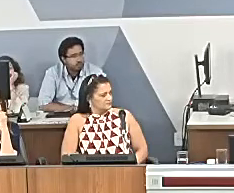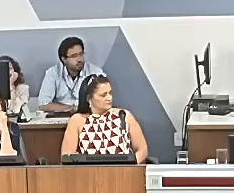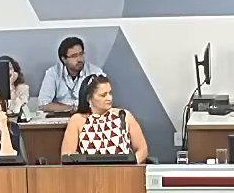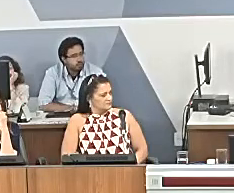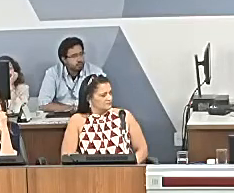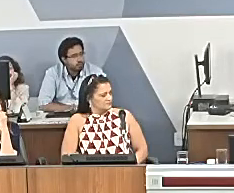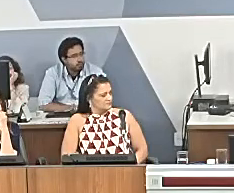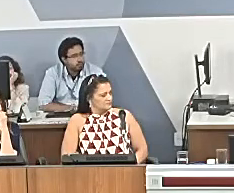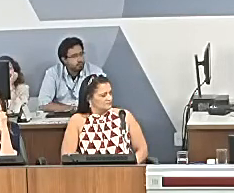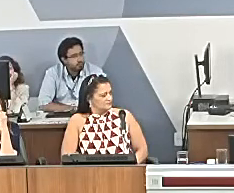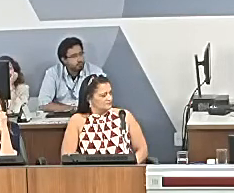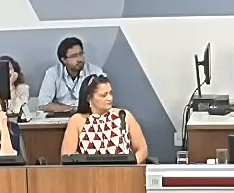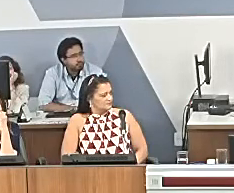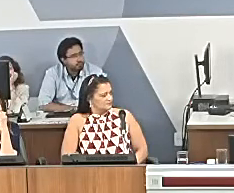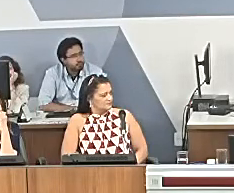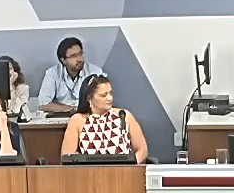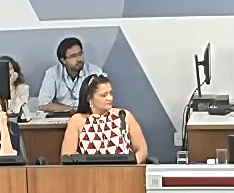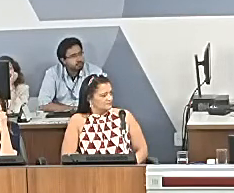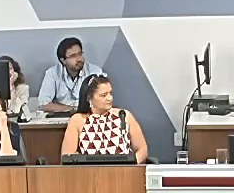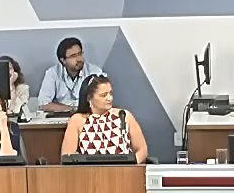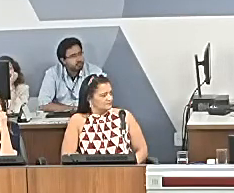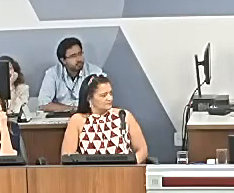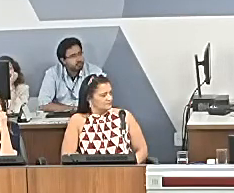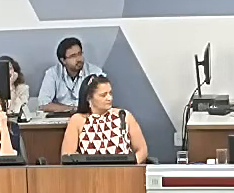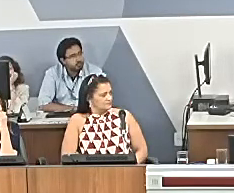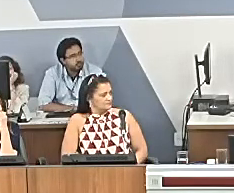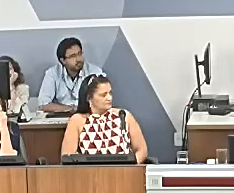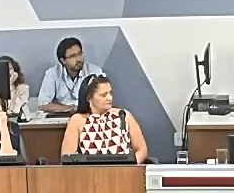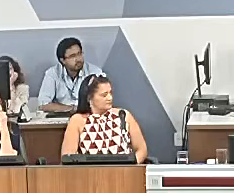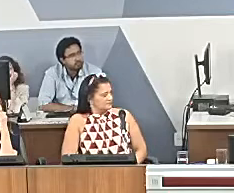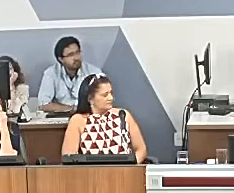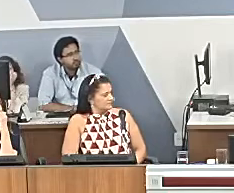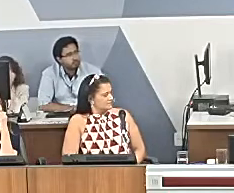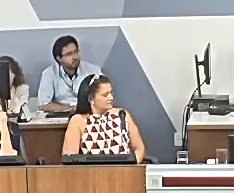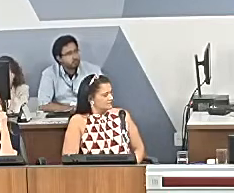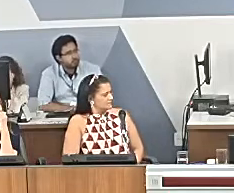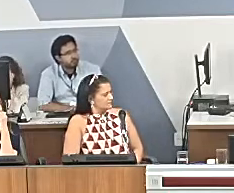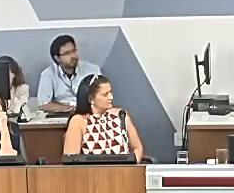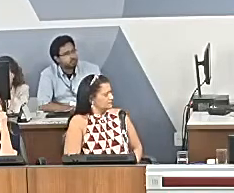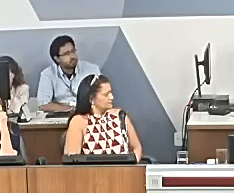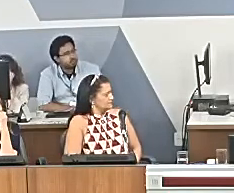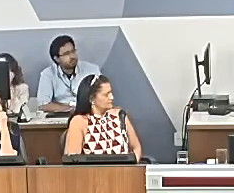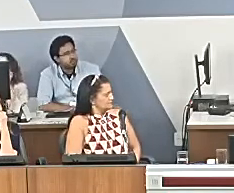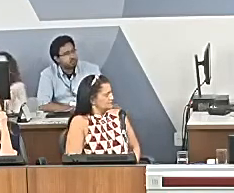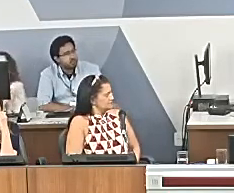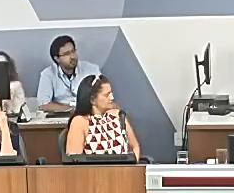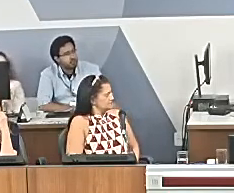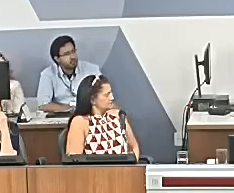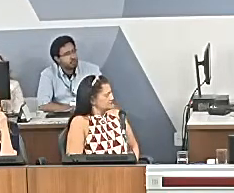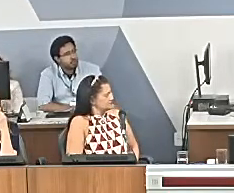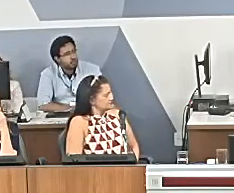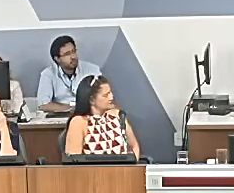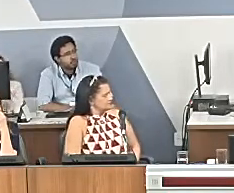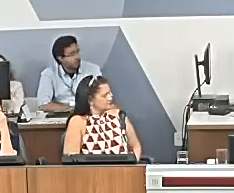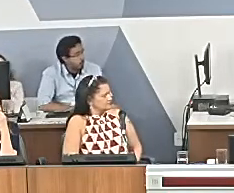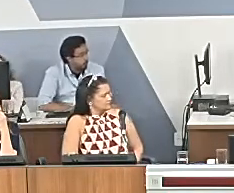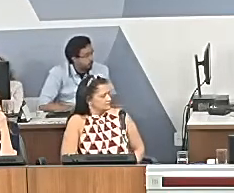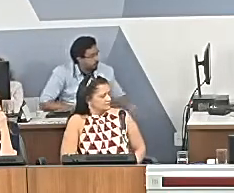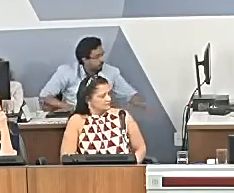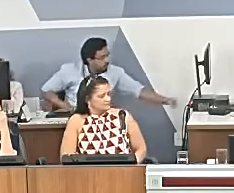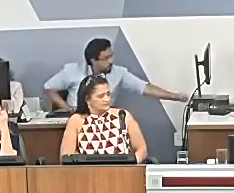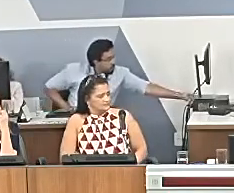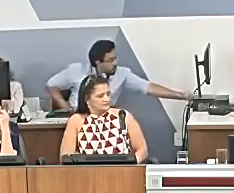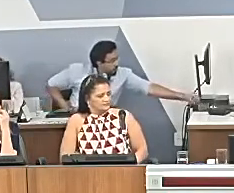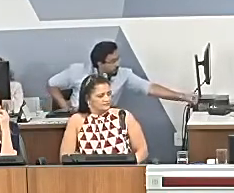luís que o que precisar ser feito ele fá vamos trabalhar sim para que a gente possa fazer essa audiência